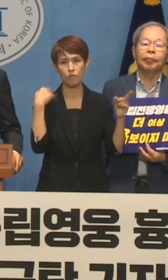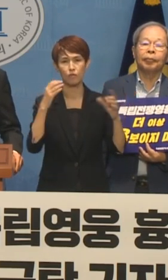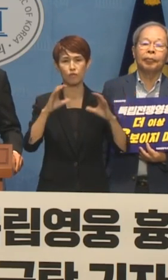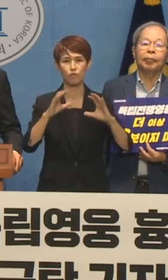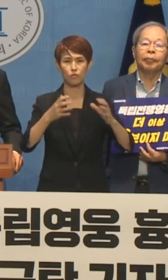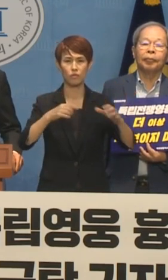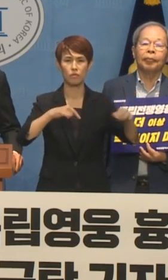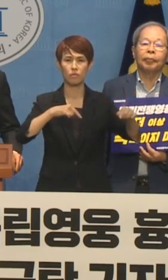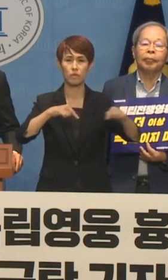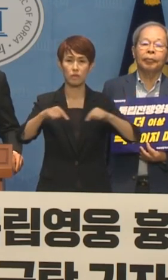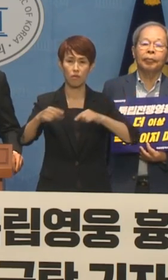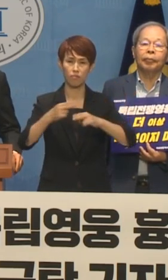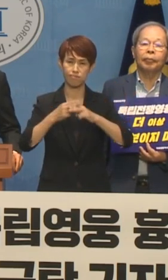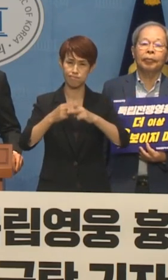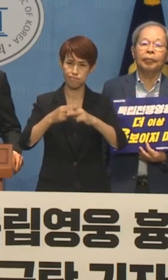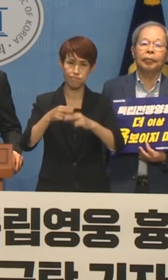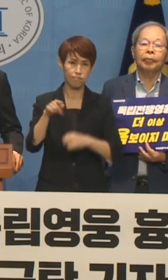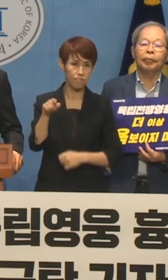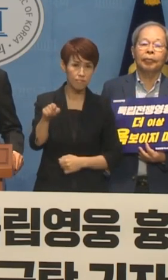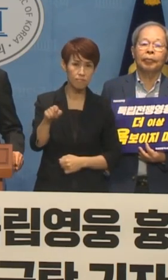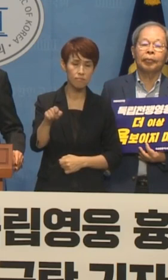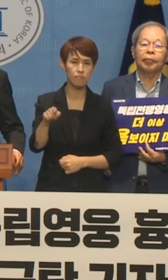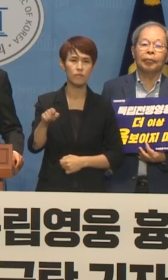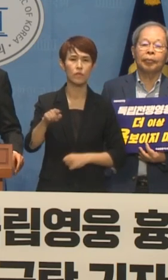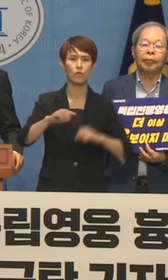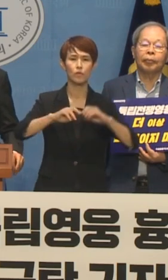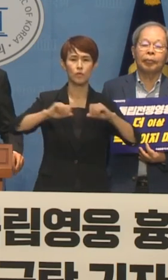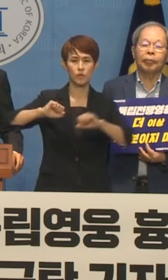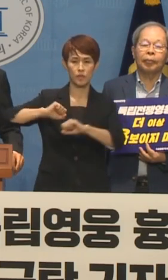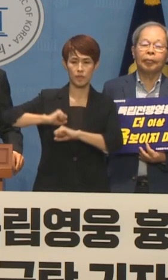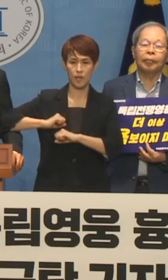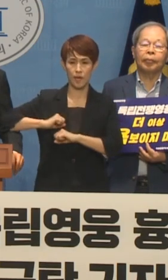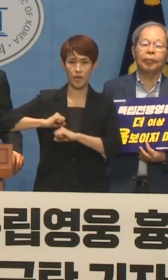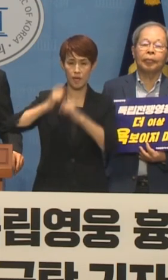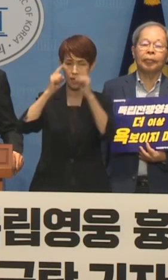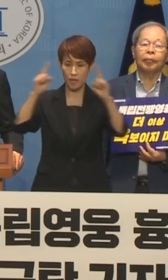국정농단은 다름 아닌 육사 경내